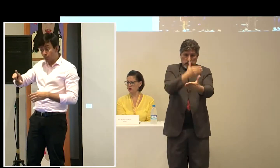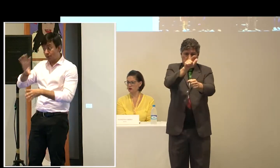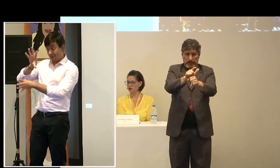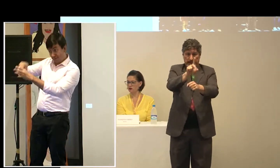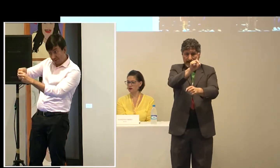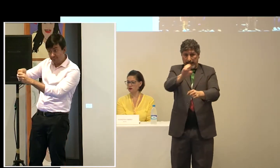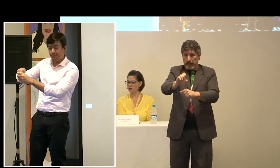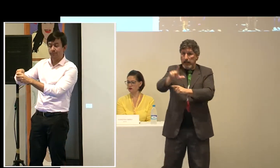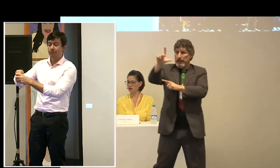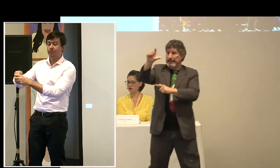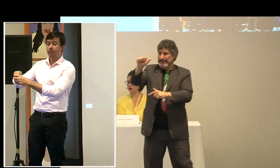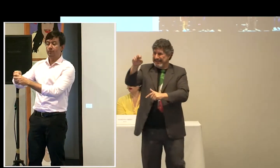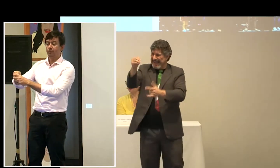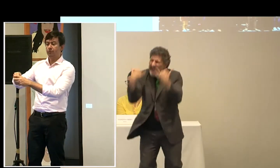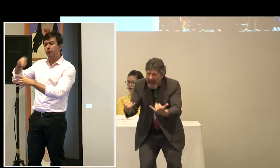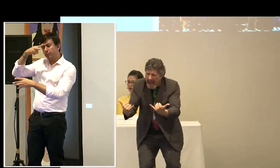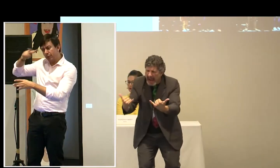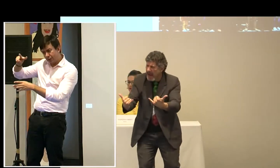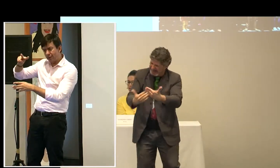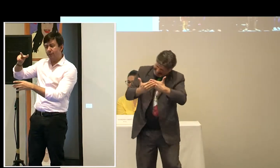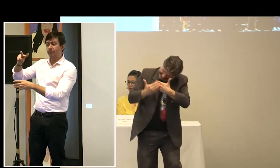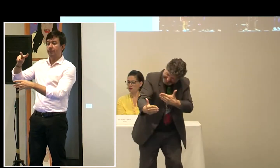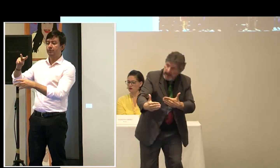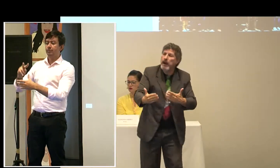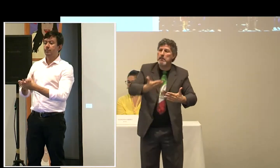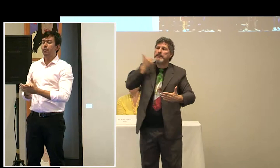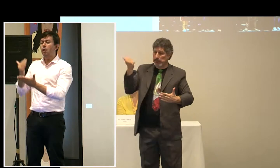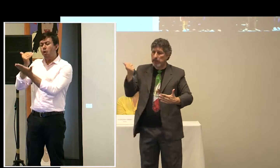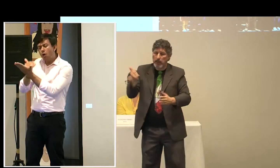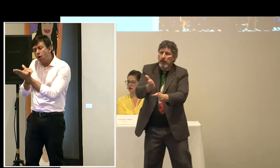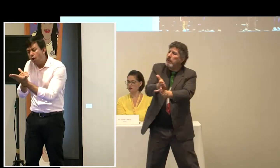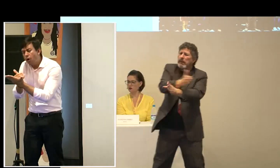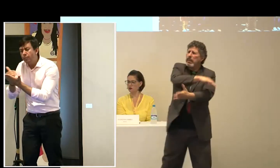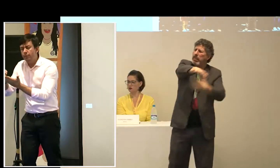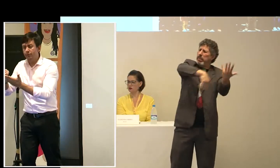Comitê Nacional de Língua de Sinais Mexicana.